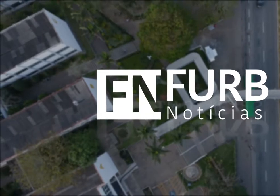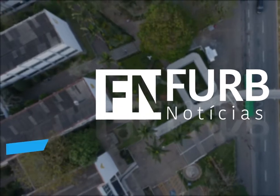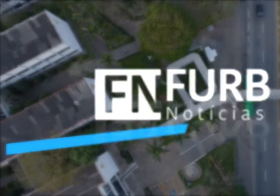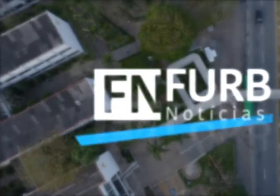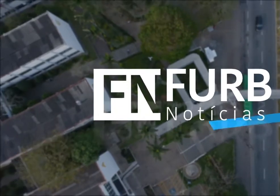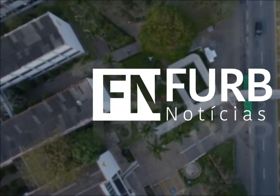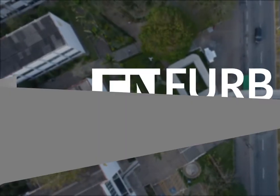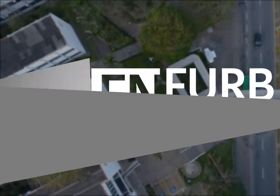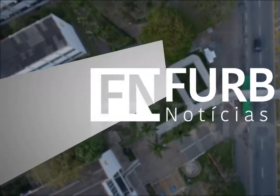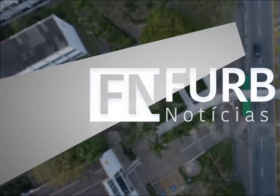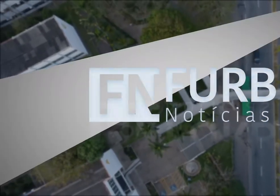Legenda Zanotto